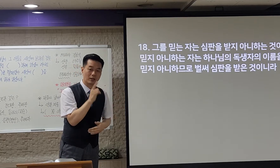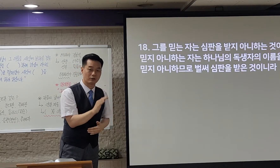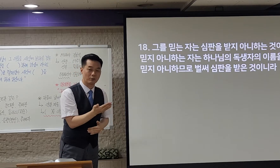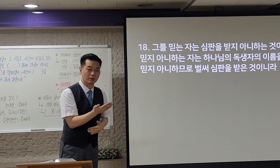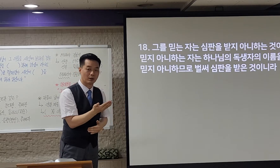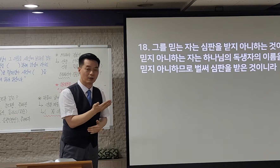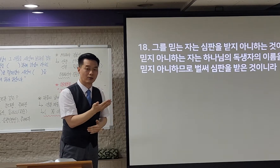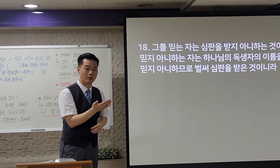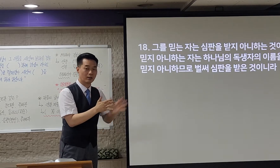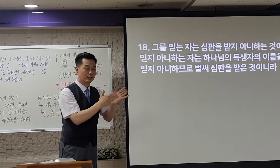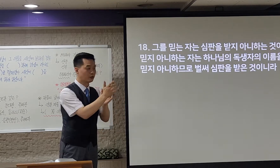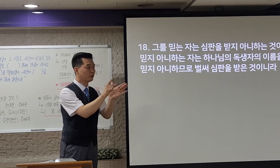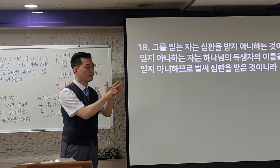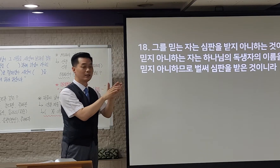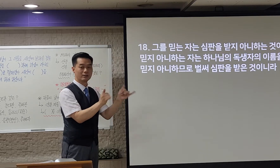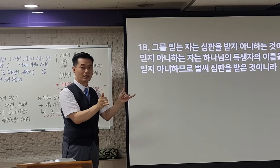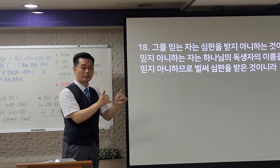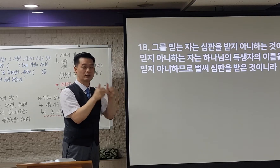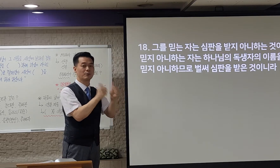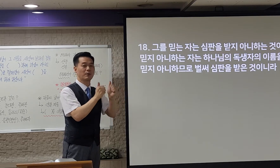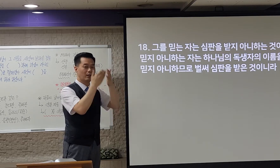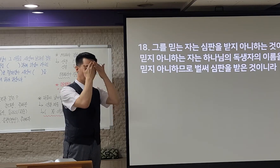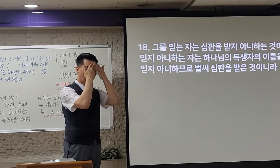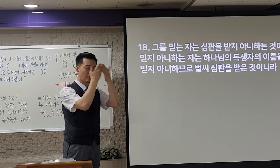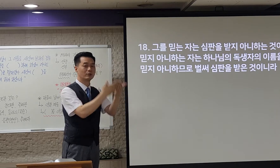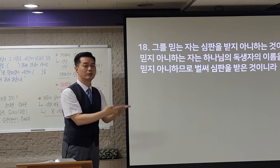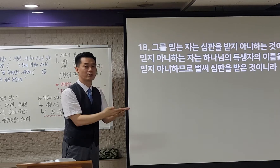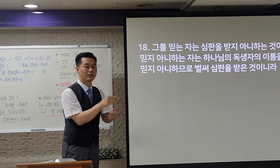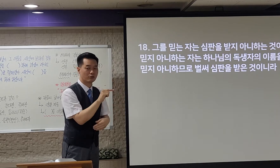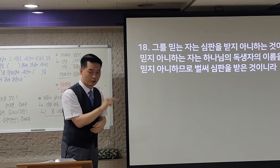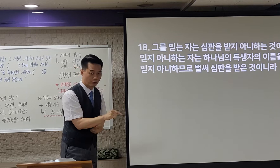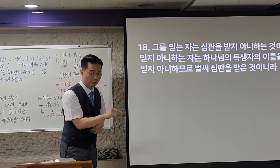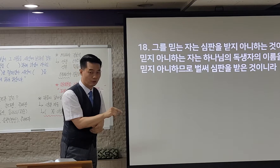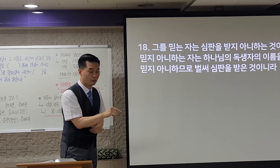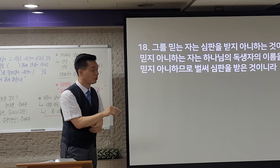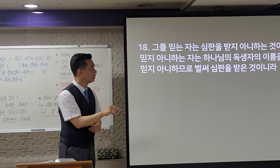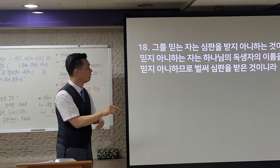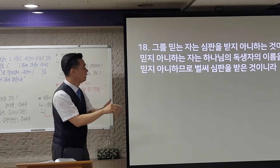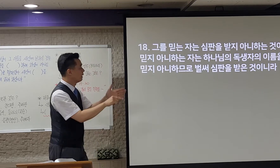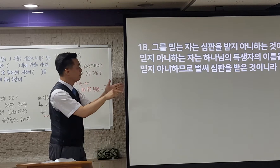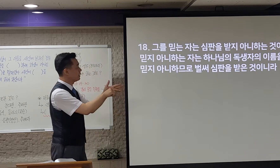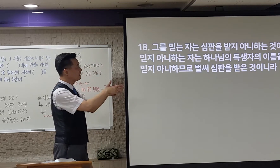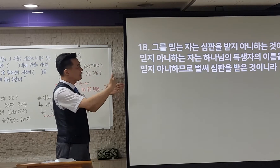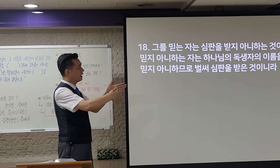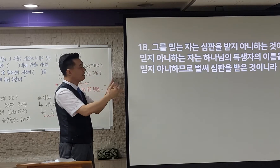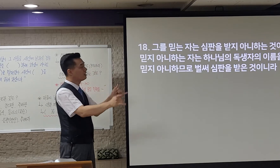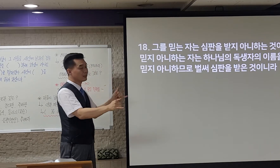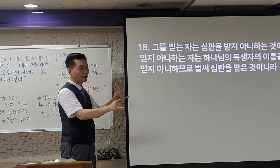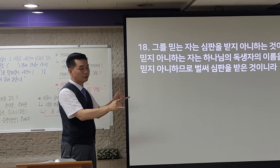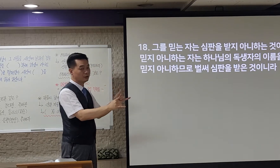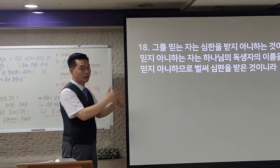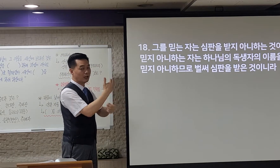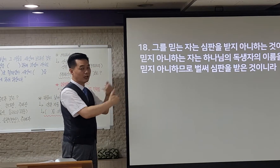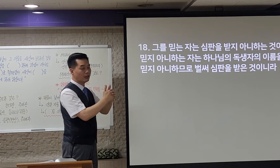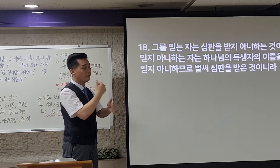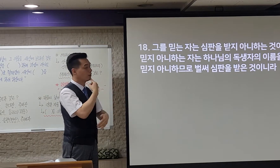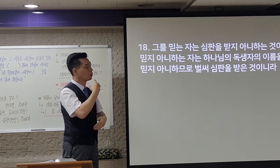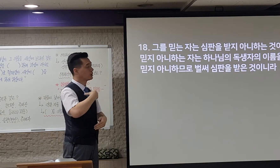됩니다. 예수님을 믿는 사람은 심판이 면제될 것이요, 믿지 아니하는 사람은 하나님의